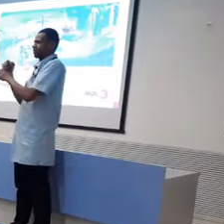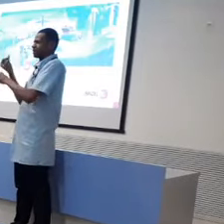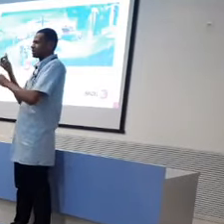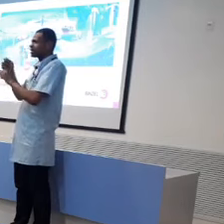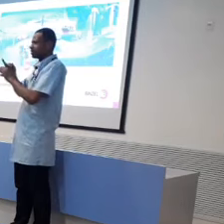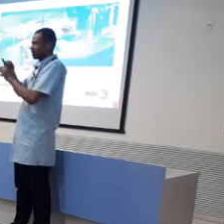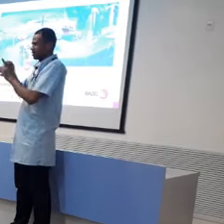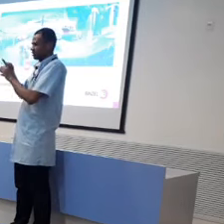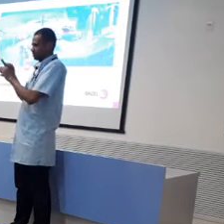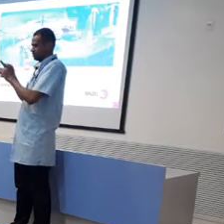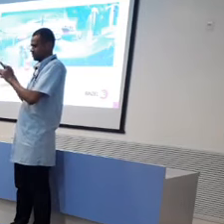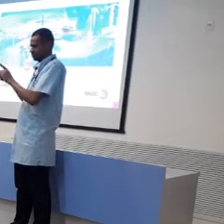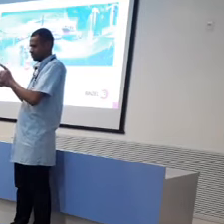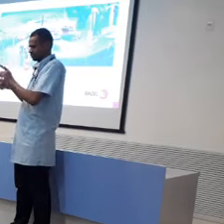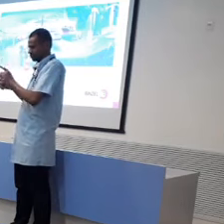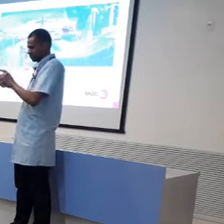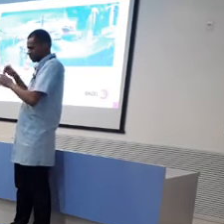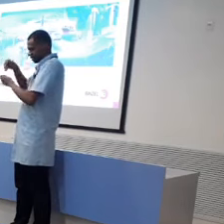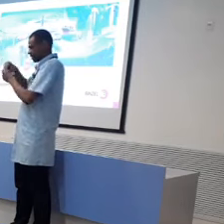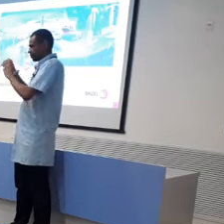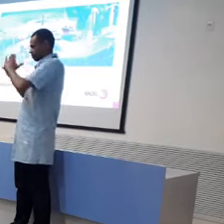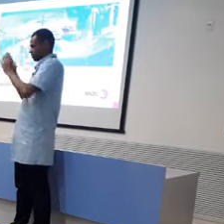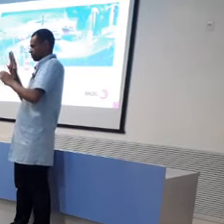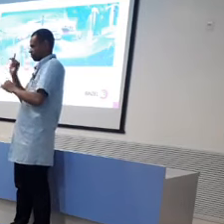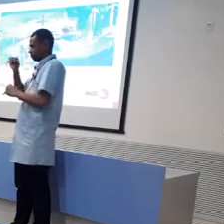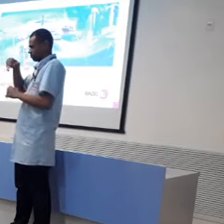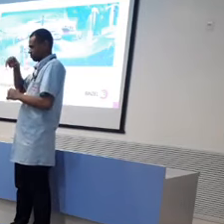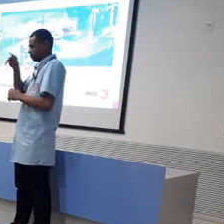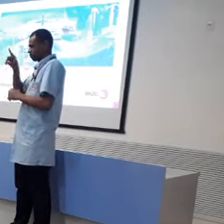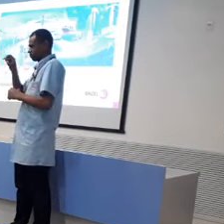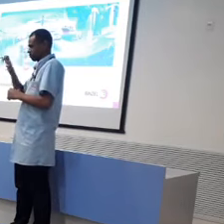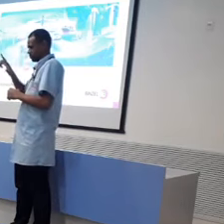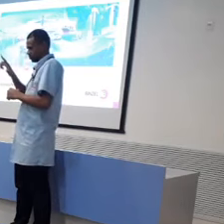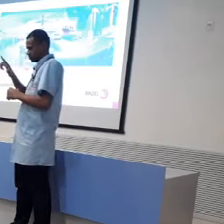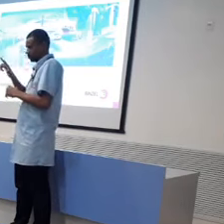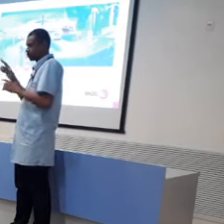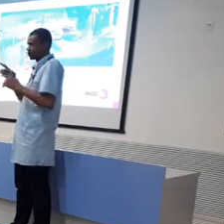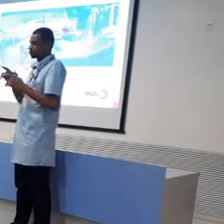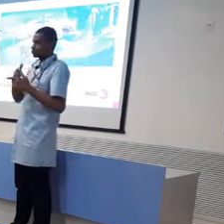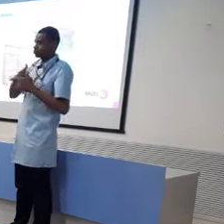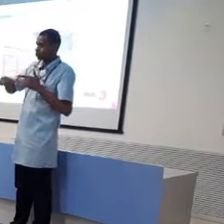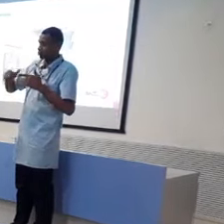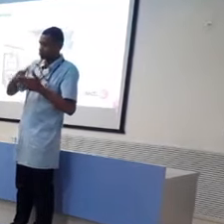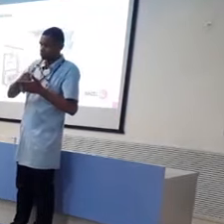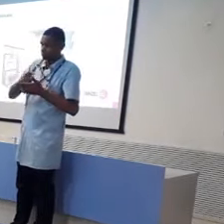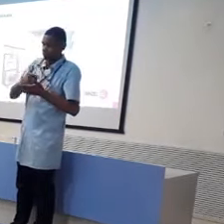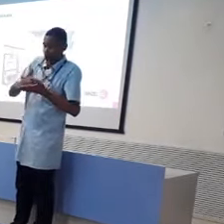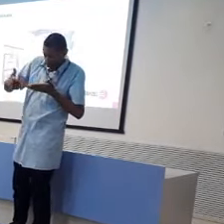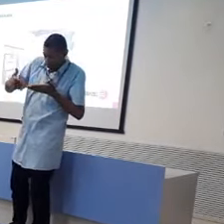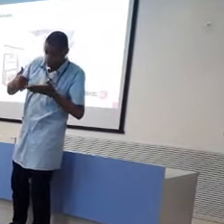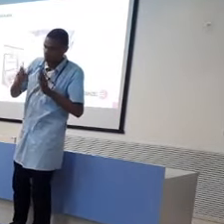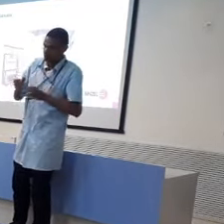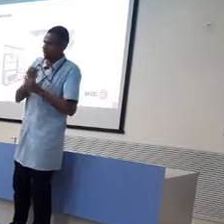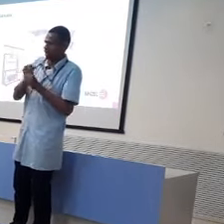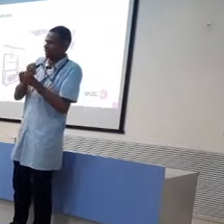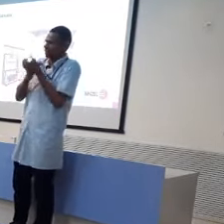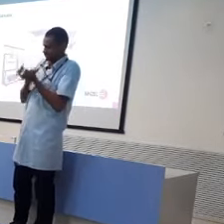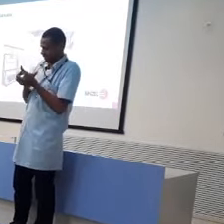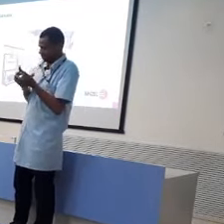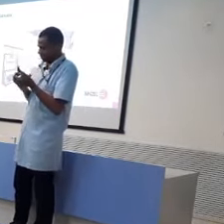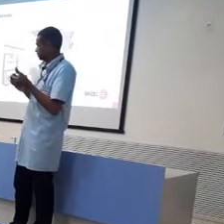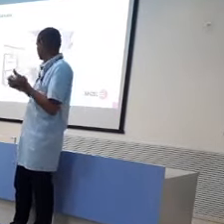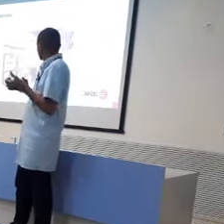meses. Estou no mercado de solda aí aproximadamente 6 anos. Tá? Eu gosto de deixar meu contato aí no final também,